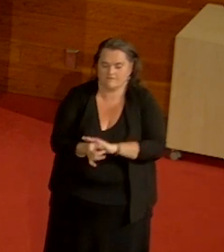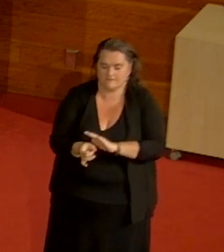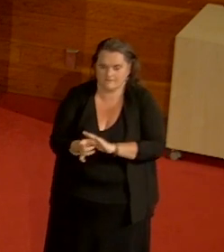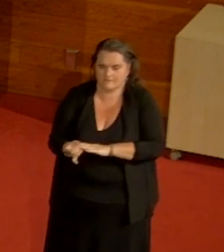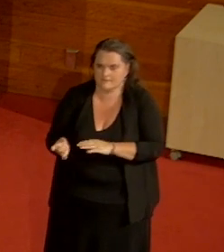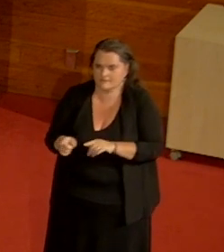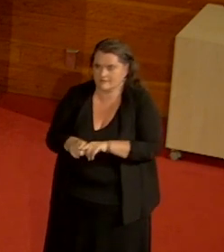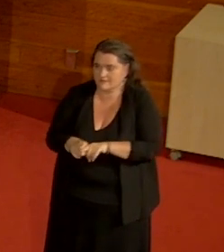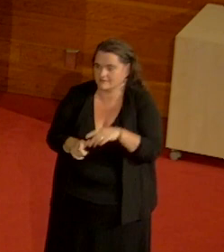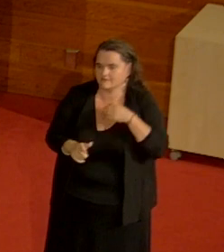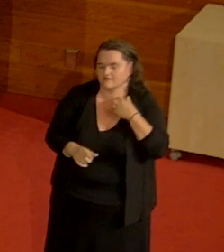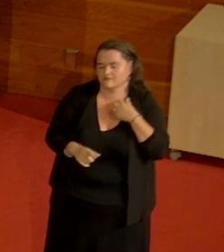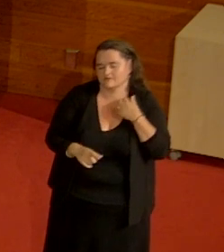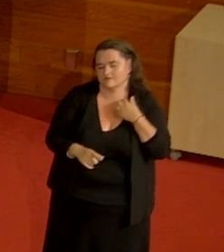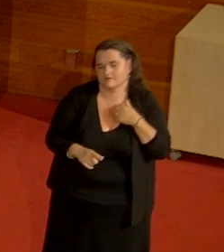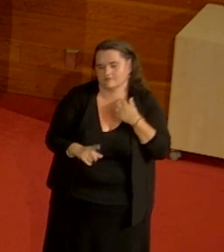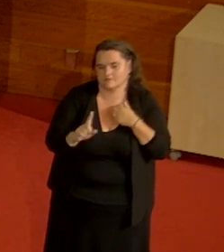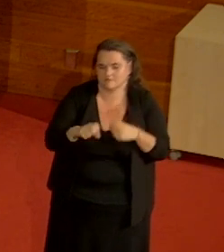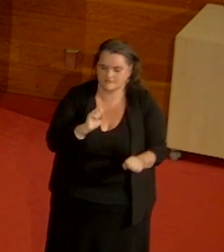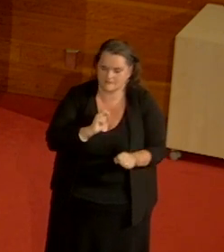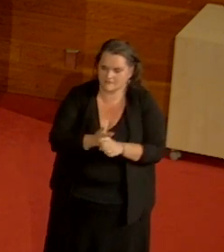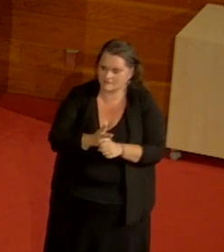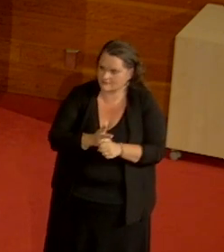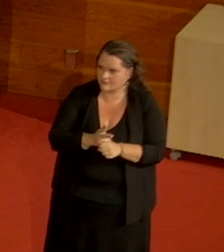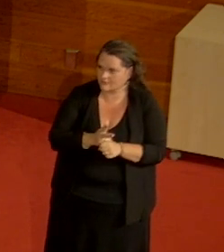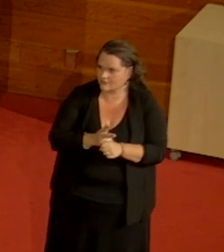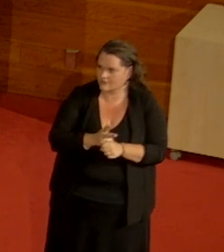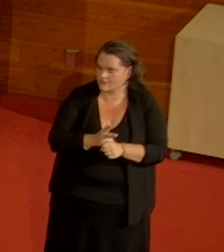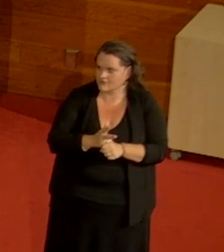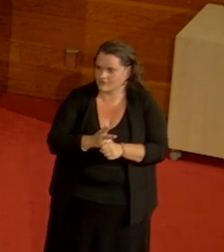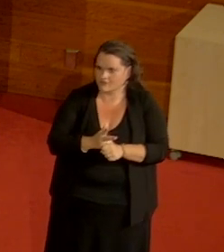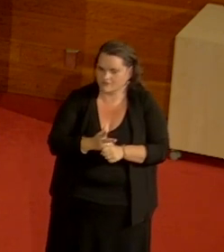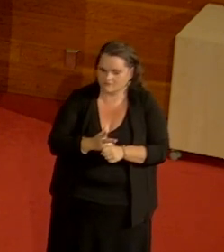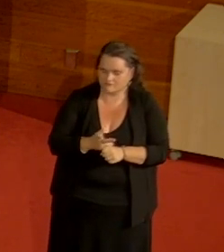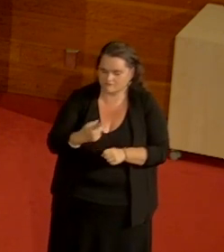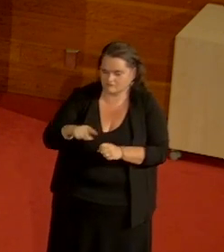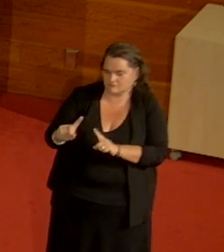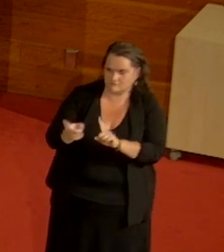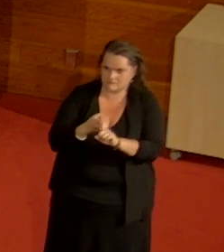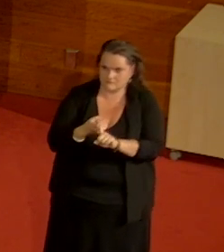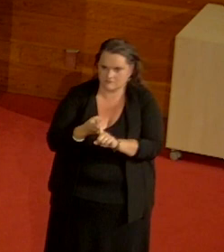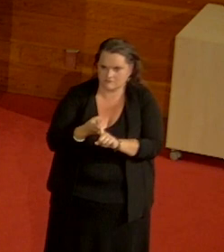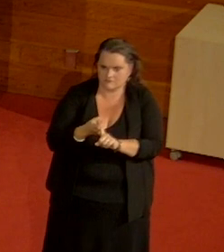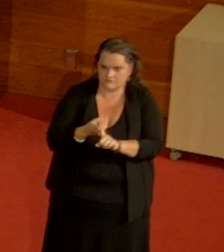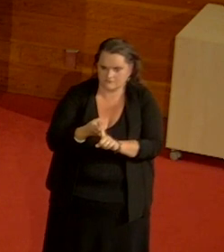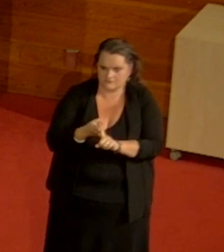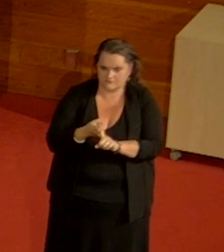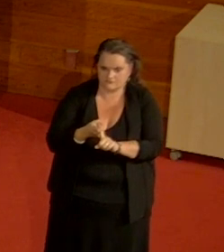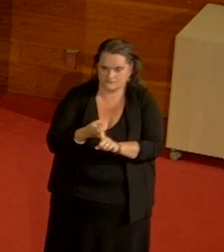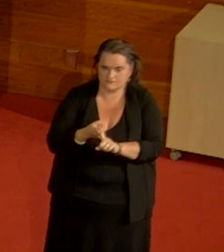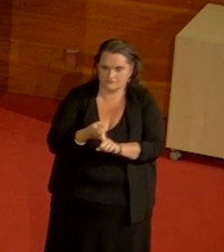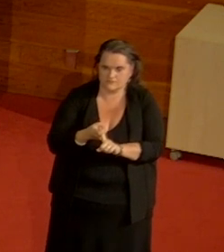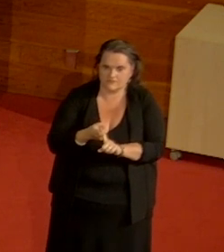crítica porque también un reto que que encontramos en la cultura eh es el el el el de no